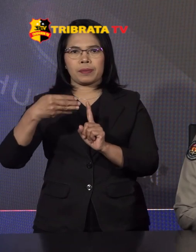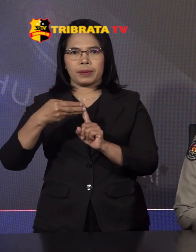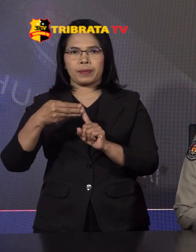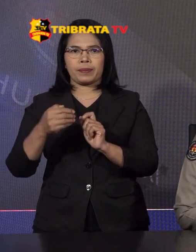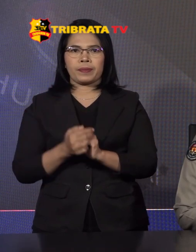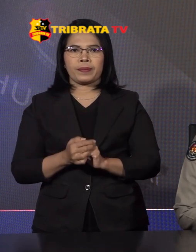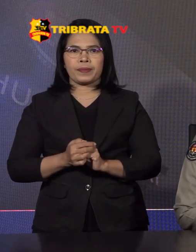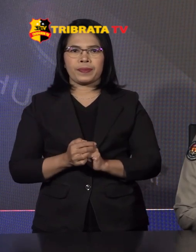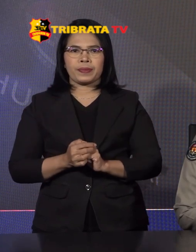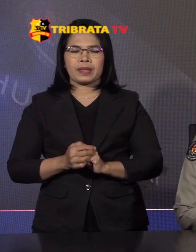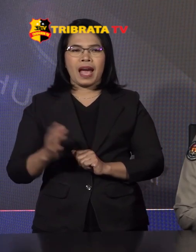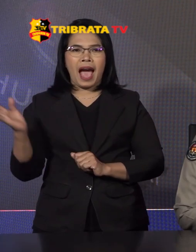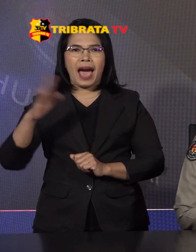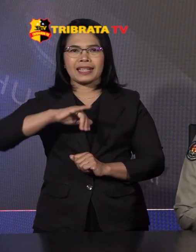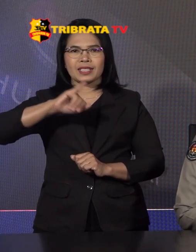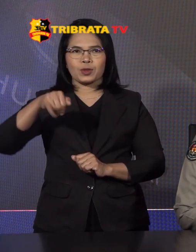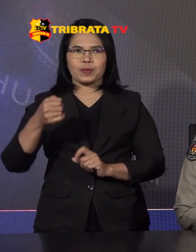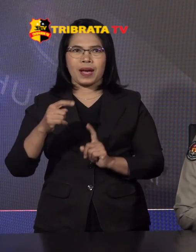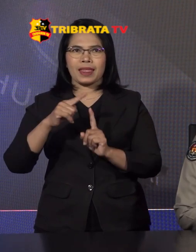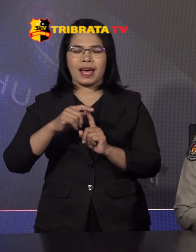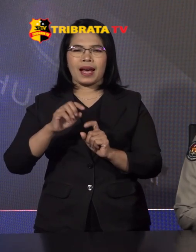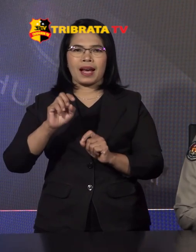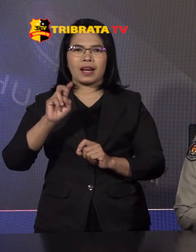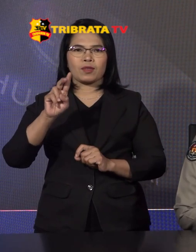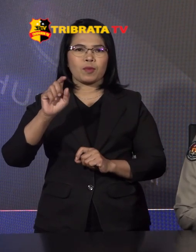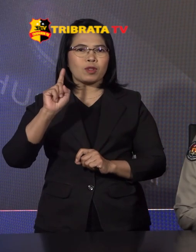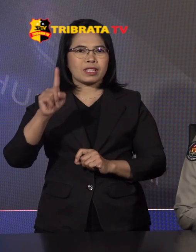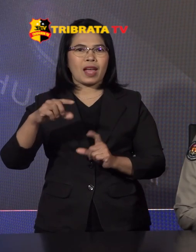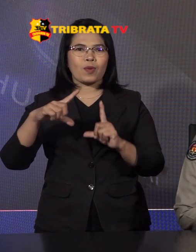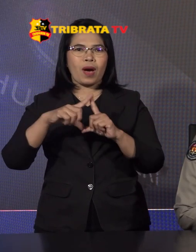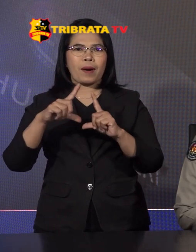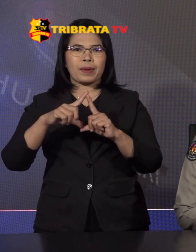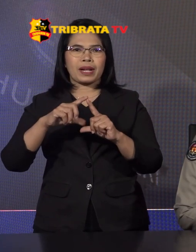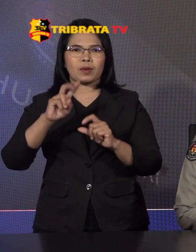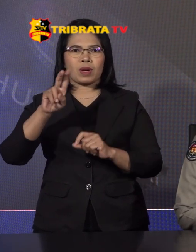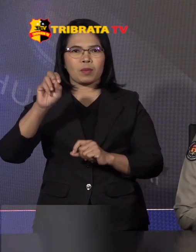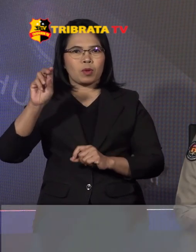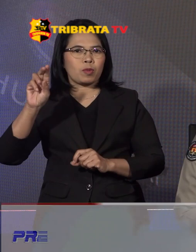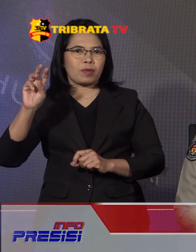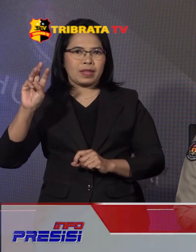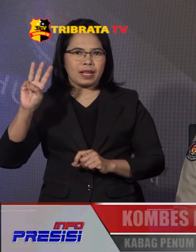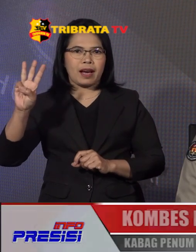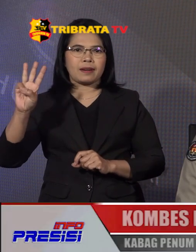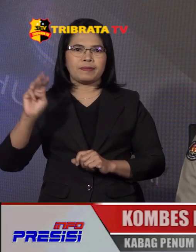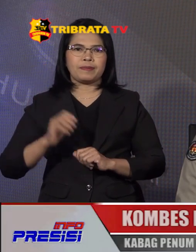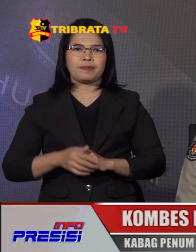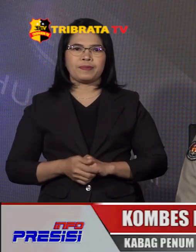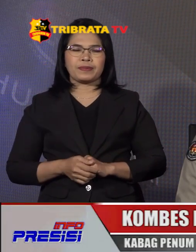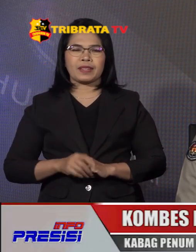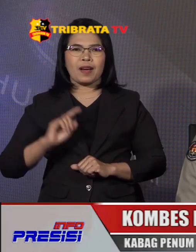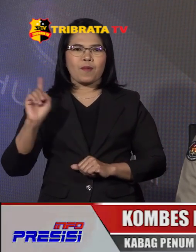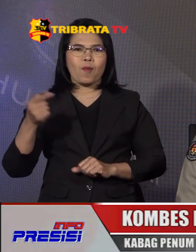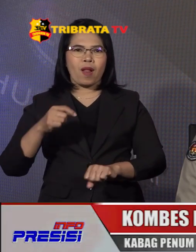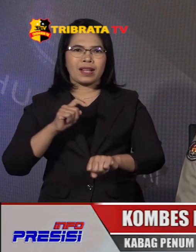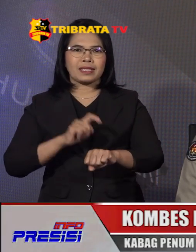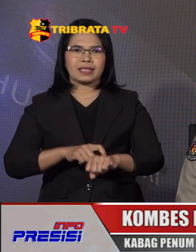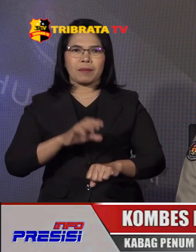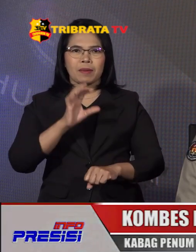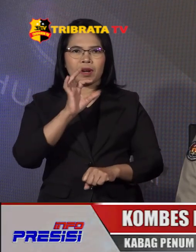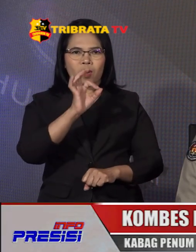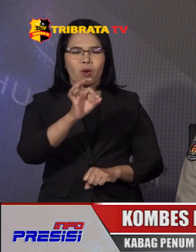selanjutnya hari Jumat tanggal 21 April 2023 mulai pukul